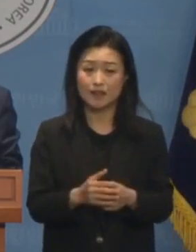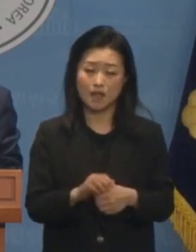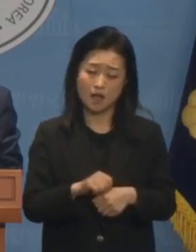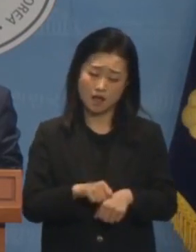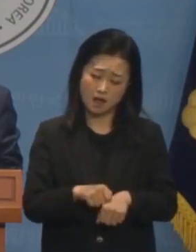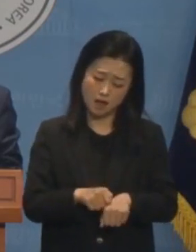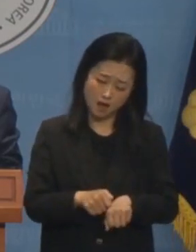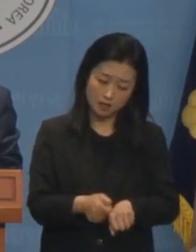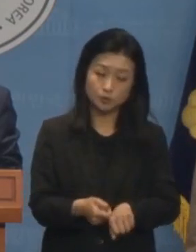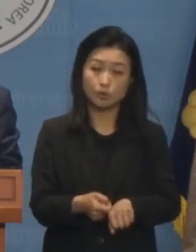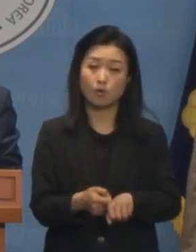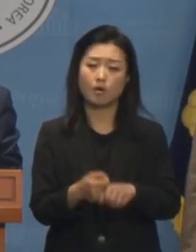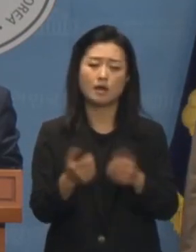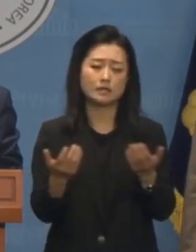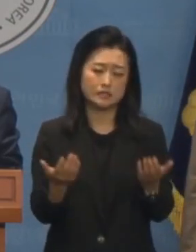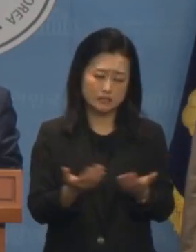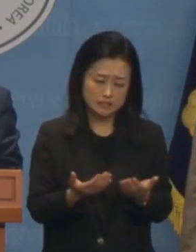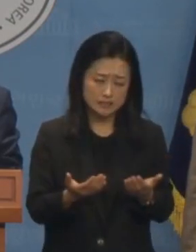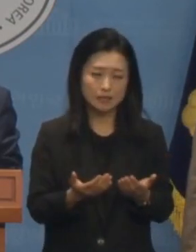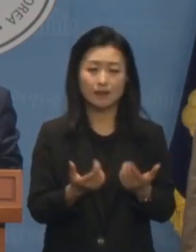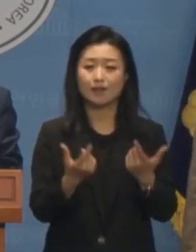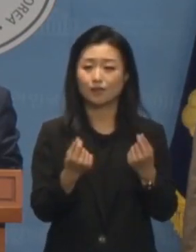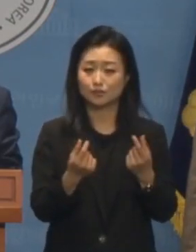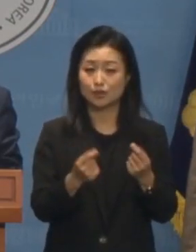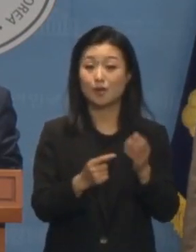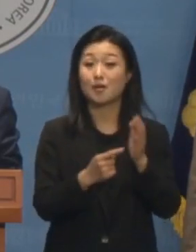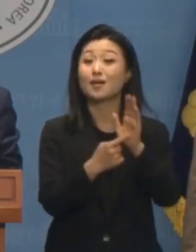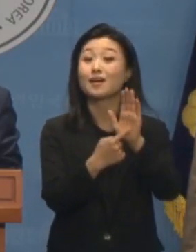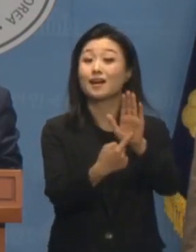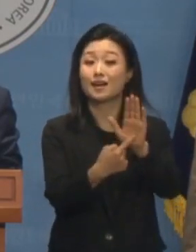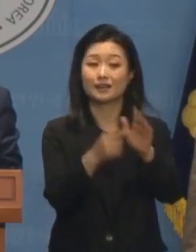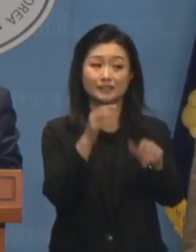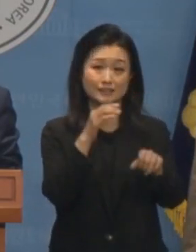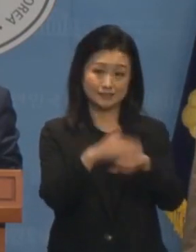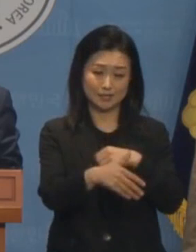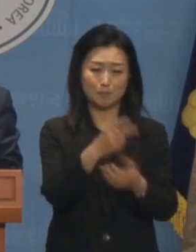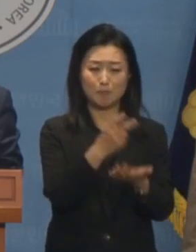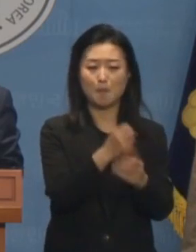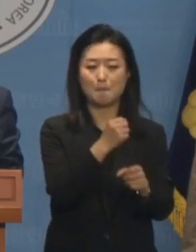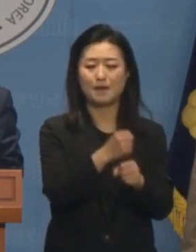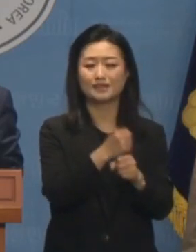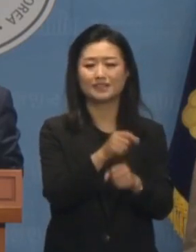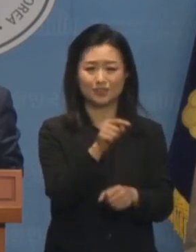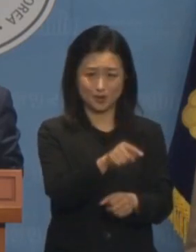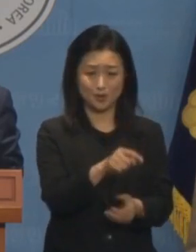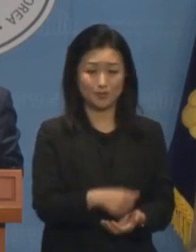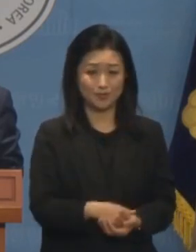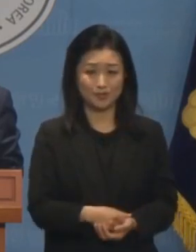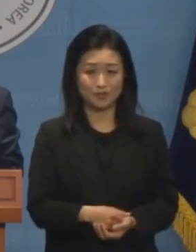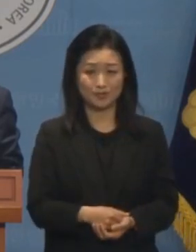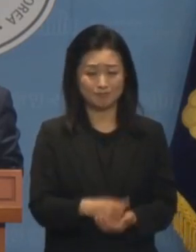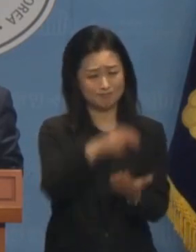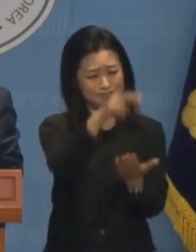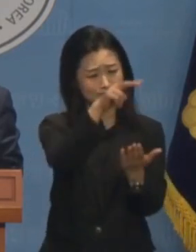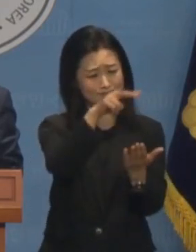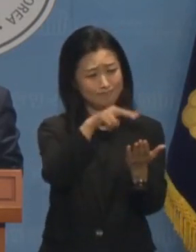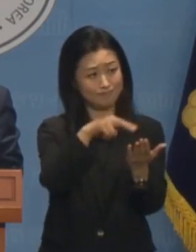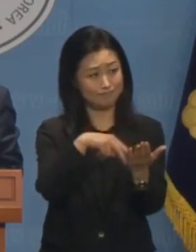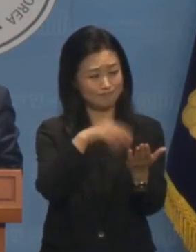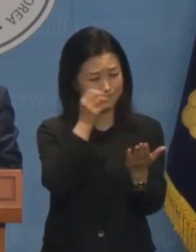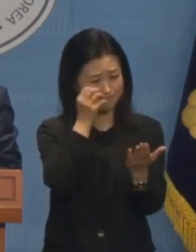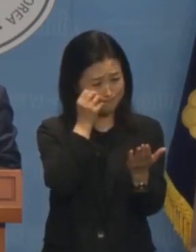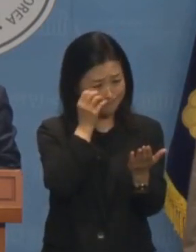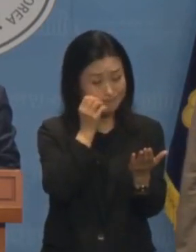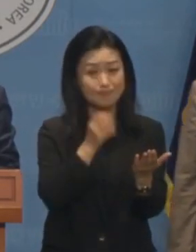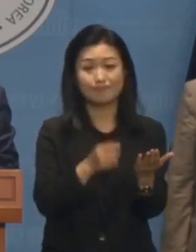어떻게든 우리가 뭔가를 하고 있습니다 라고 생색을 내기 위해서 만든 법안이라고밖에